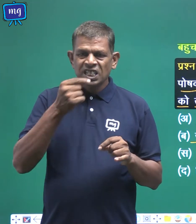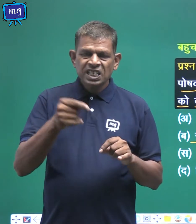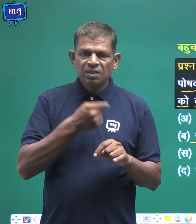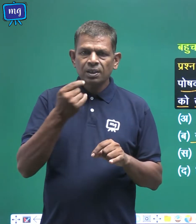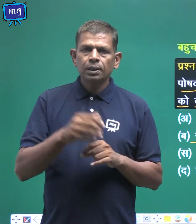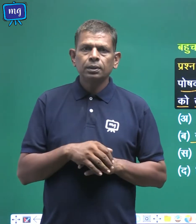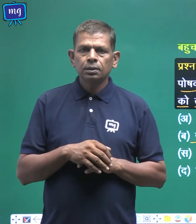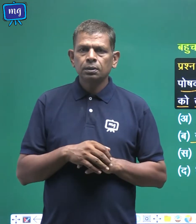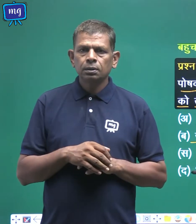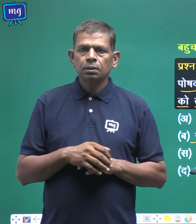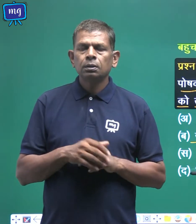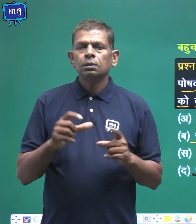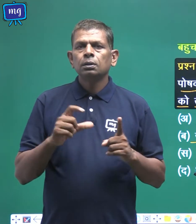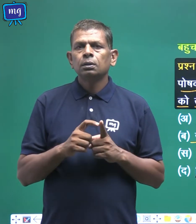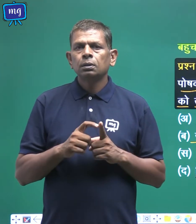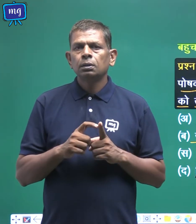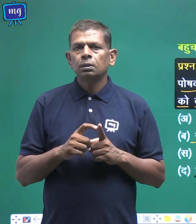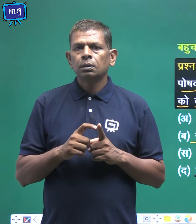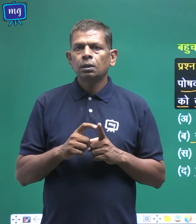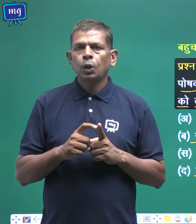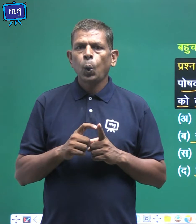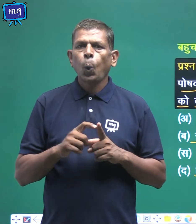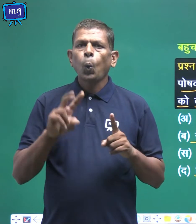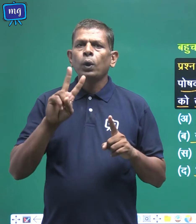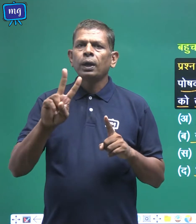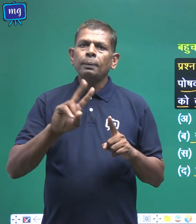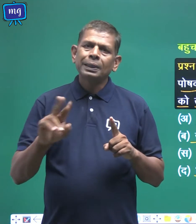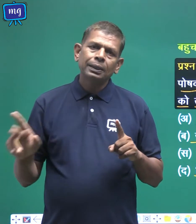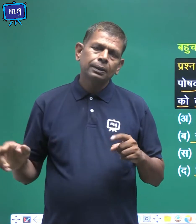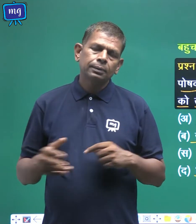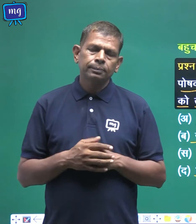कार्बोहाइड्रेट, द विटामिन।